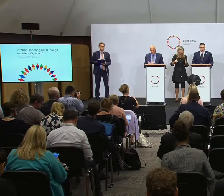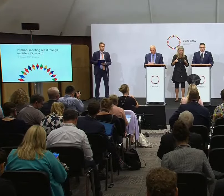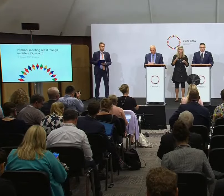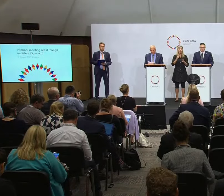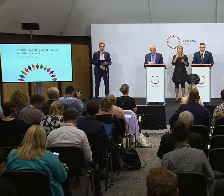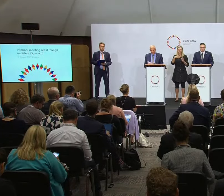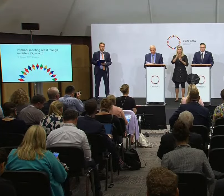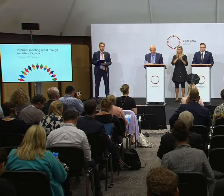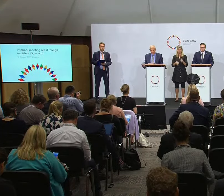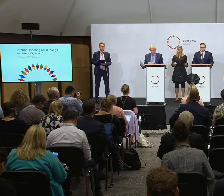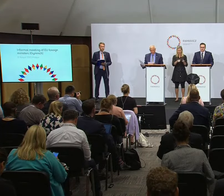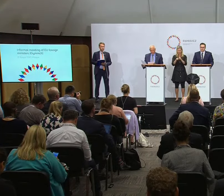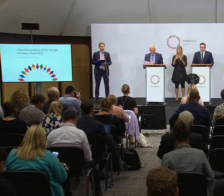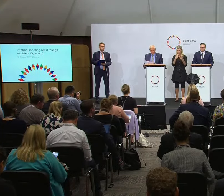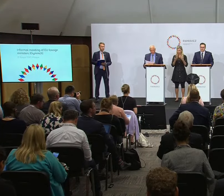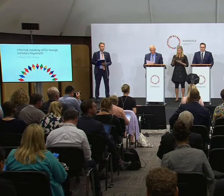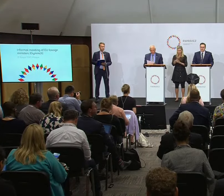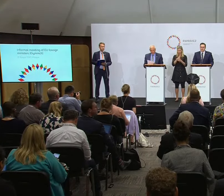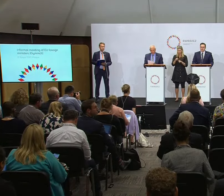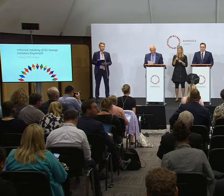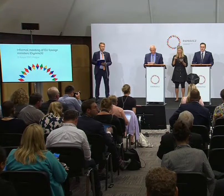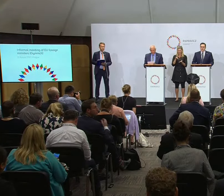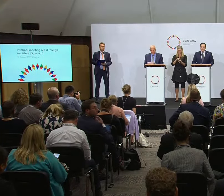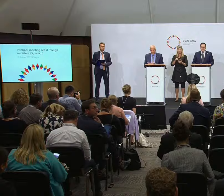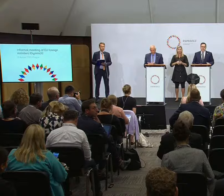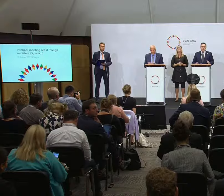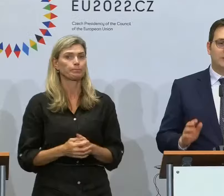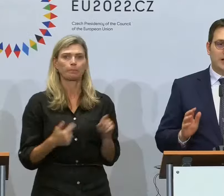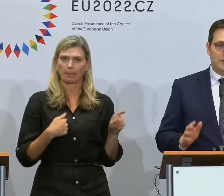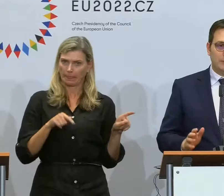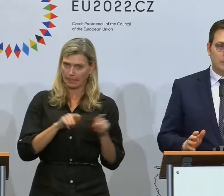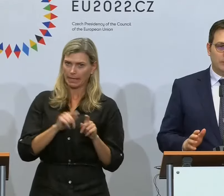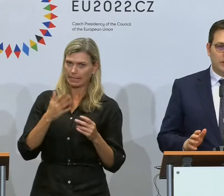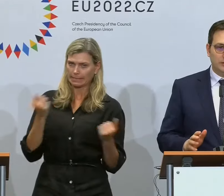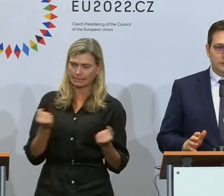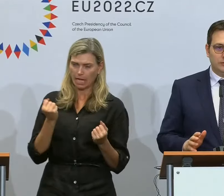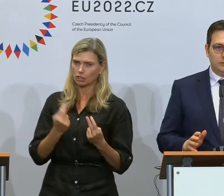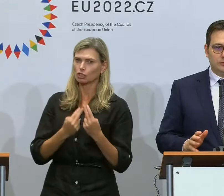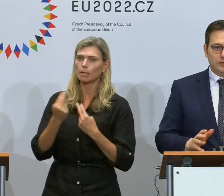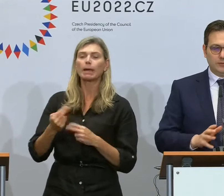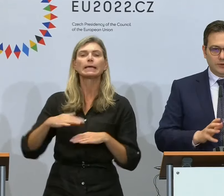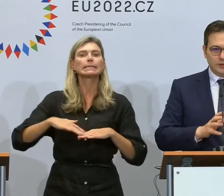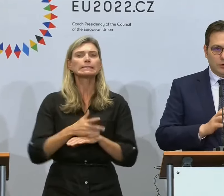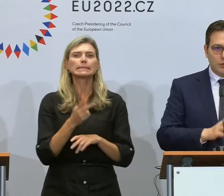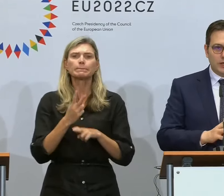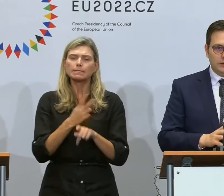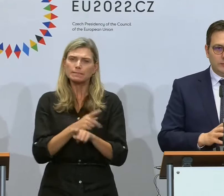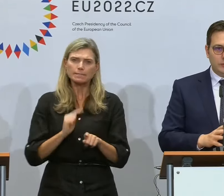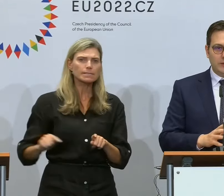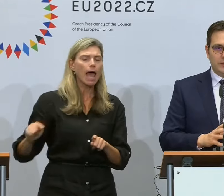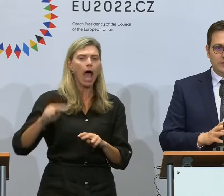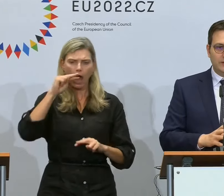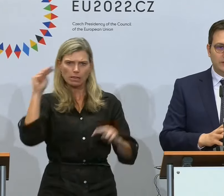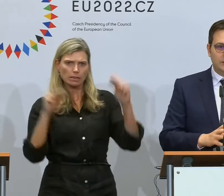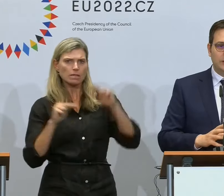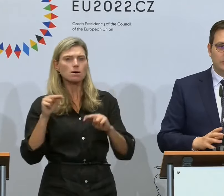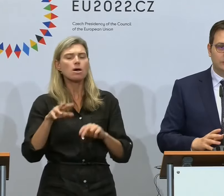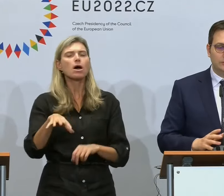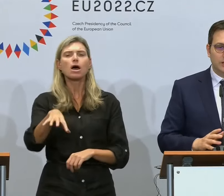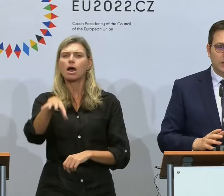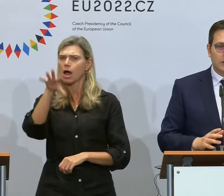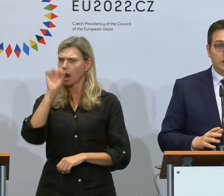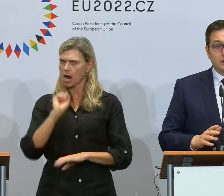Já si dovolím doplnit tu odpověď. Existuje vzájemné pochopení. Je zde konkrétní problém těch